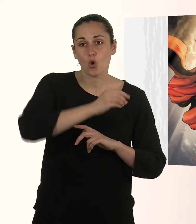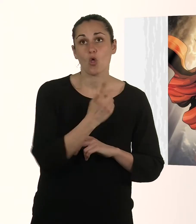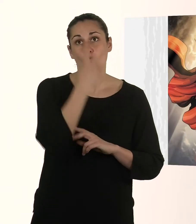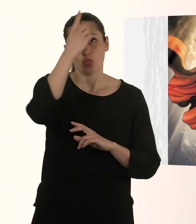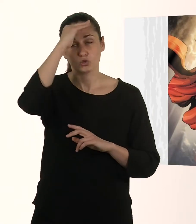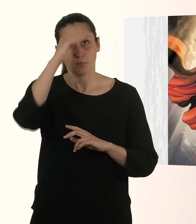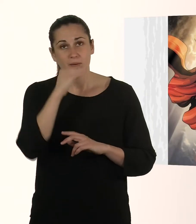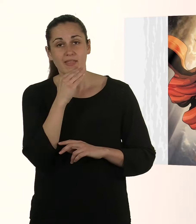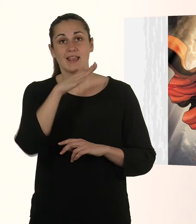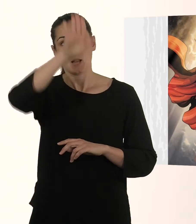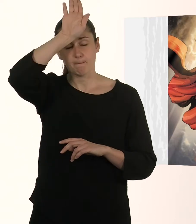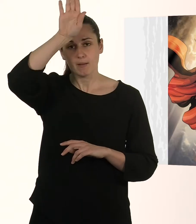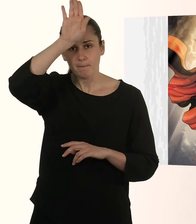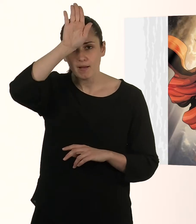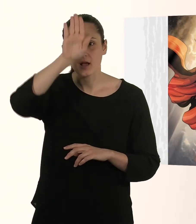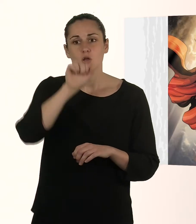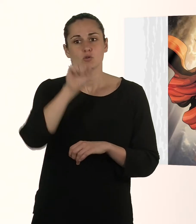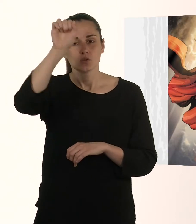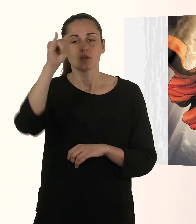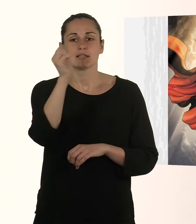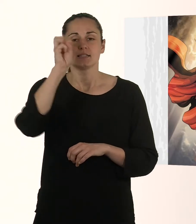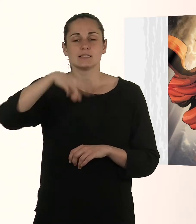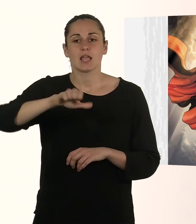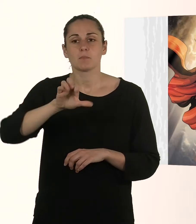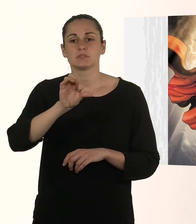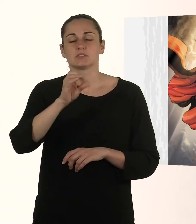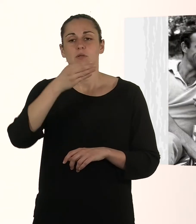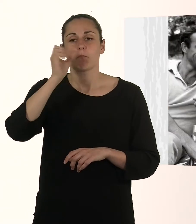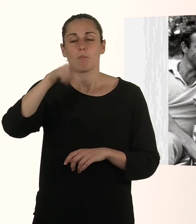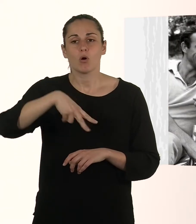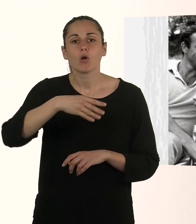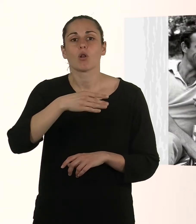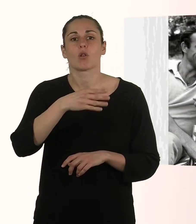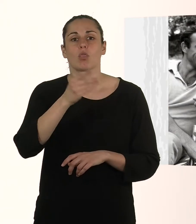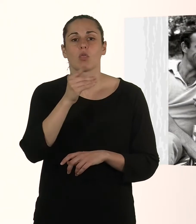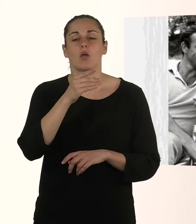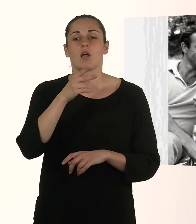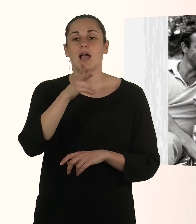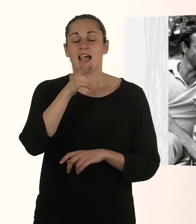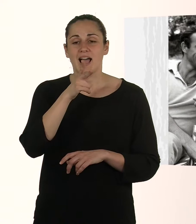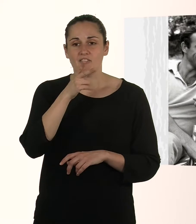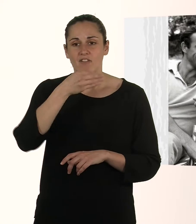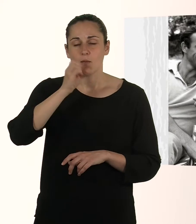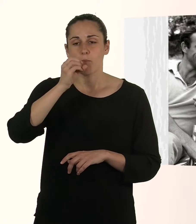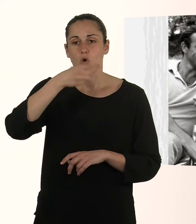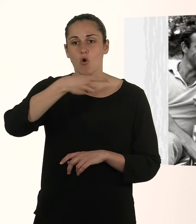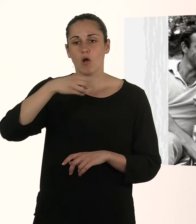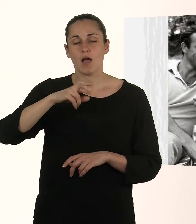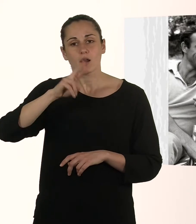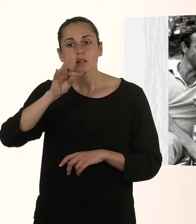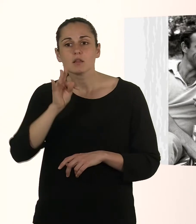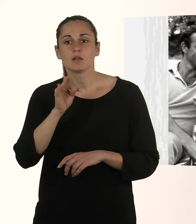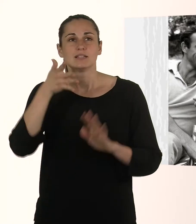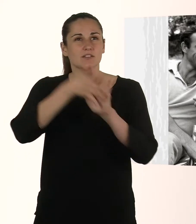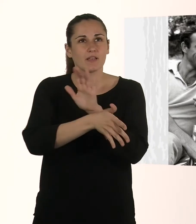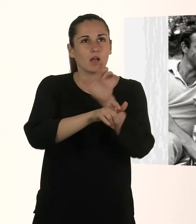de James Bond, de Humphrey Bogart, es decir, de toda una serie de personajes que están ahí en el